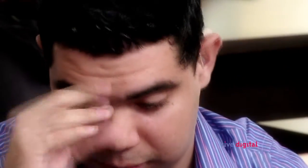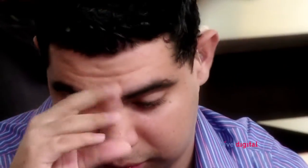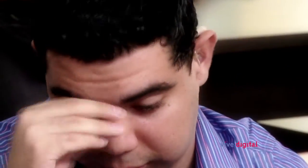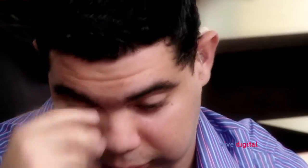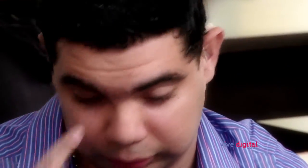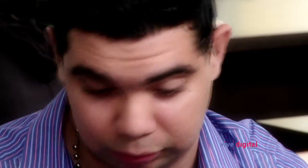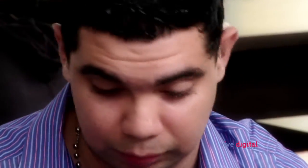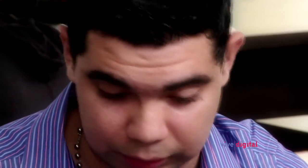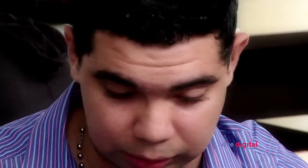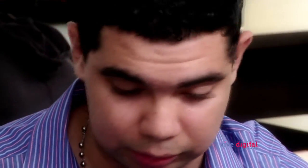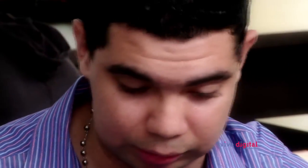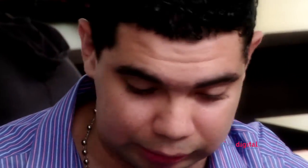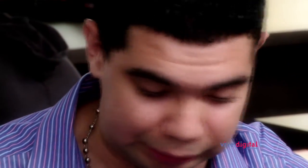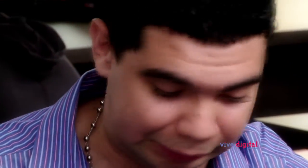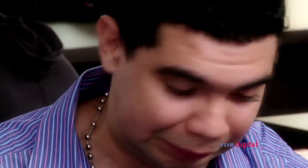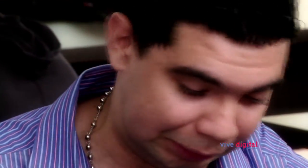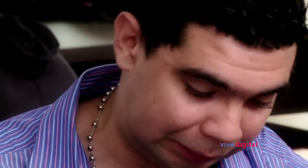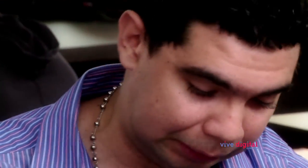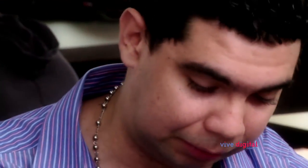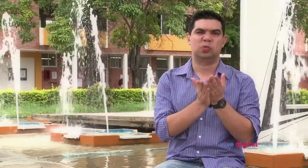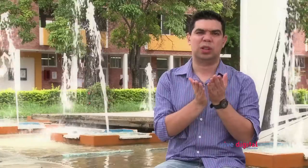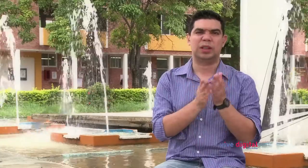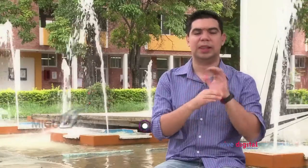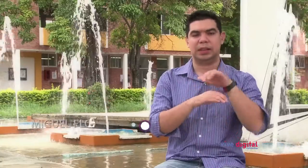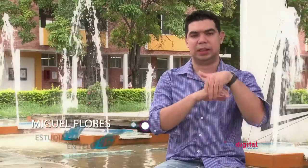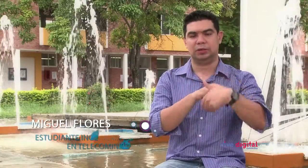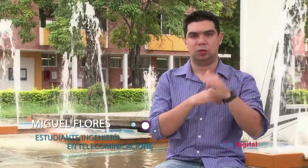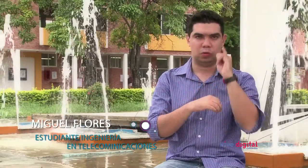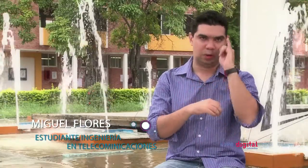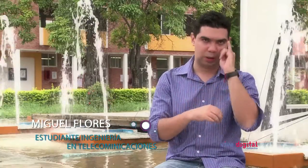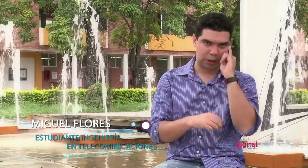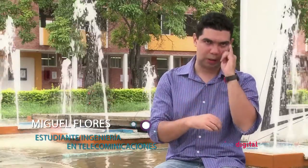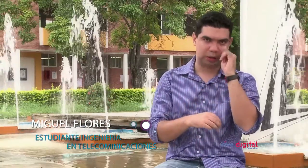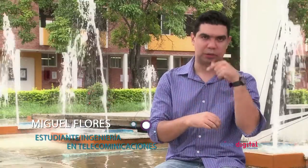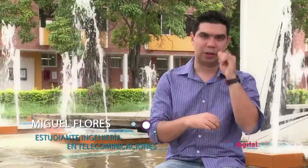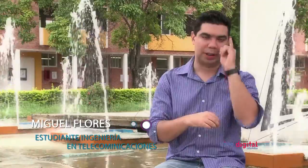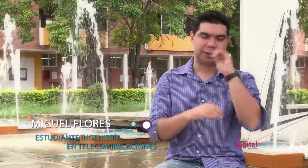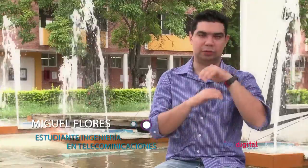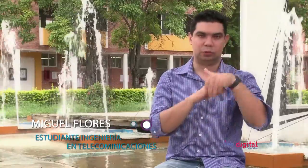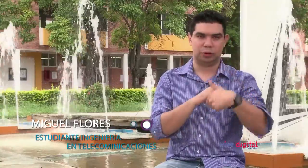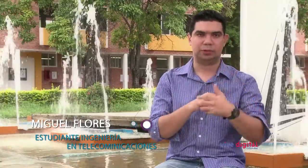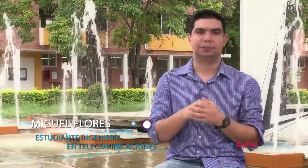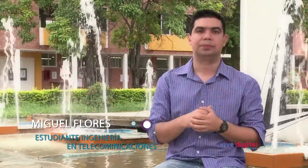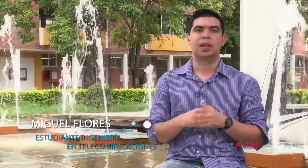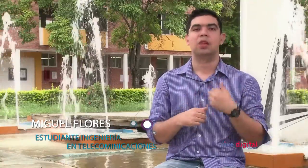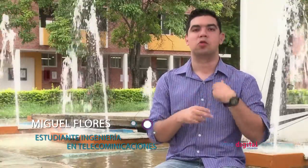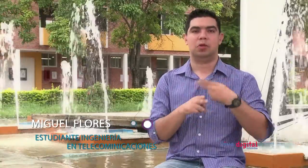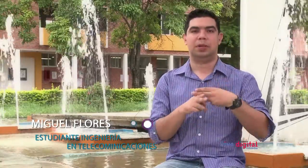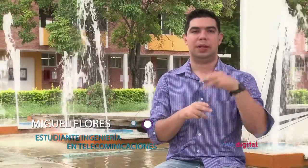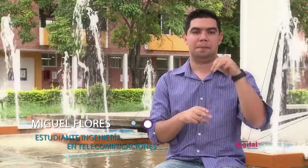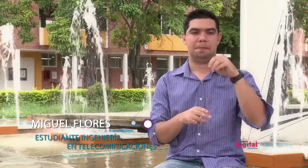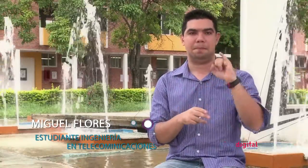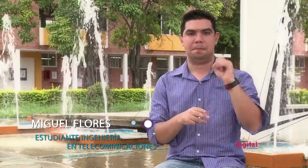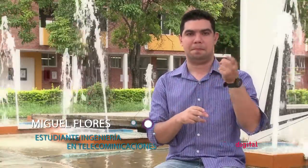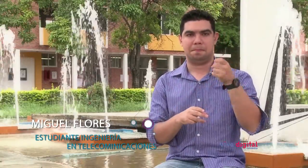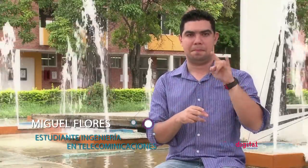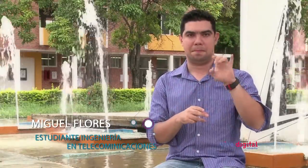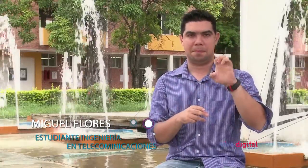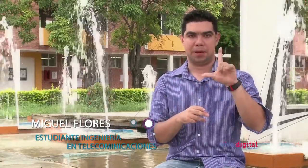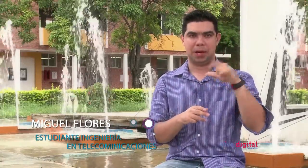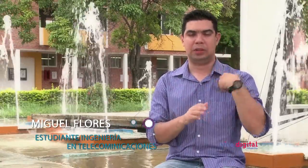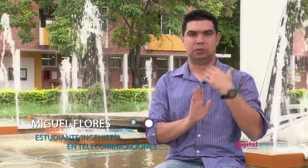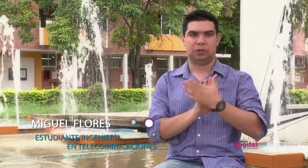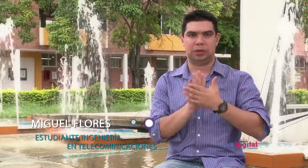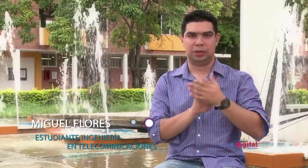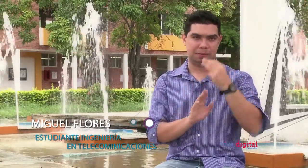estoy estudiando en la Universidad de Pamplona. Estudio el programa de ingeniería en telecomunicaciones. Mi nombre es Miguel, esa